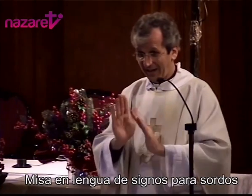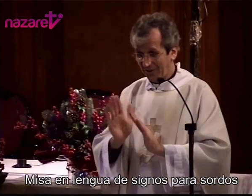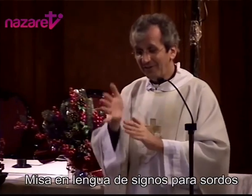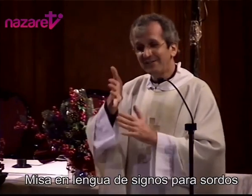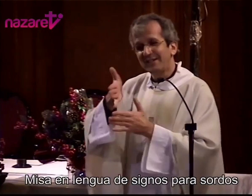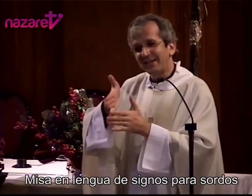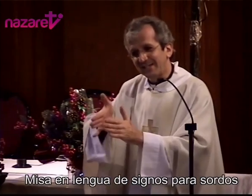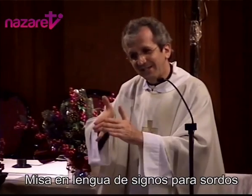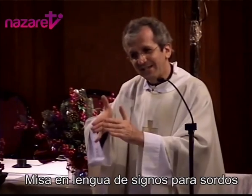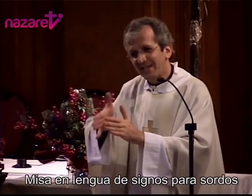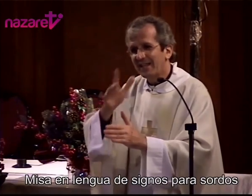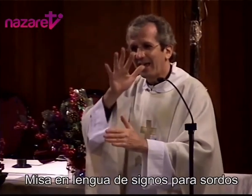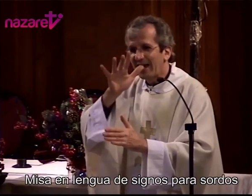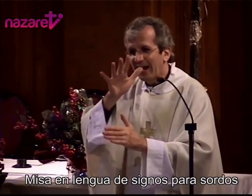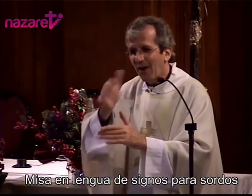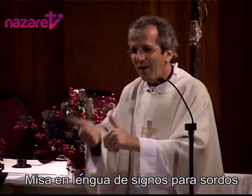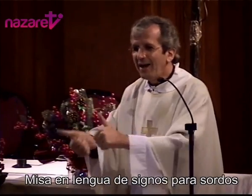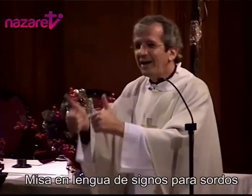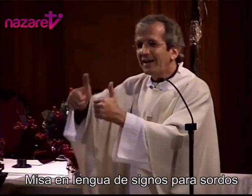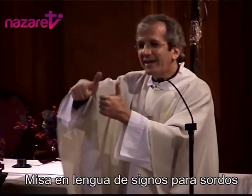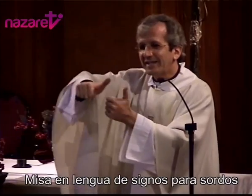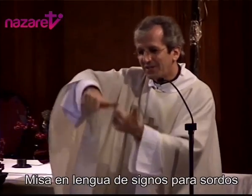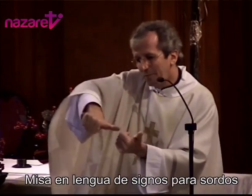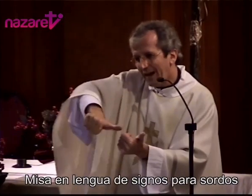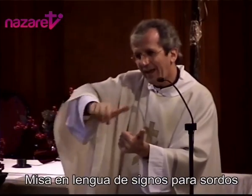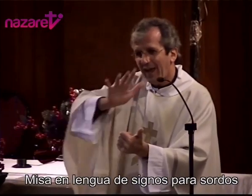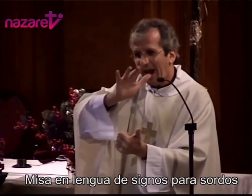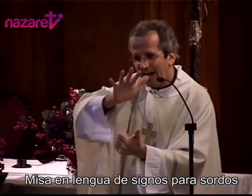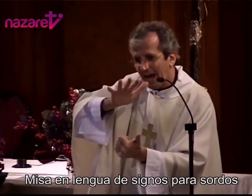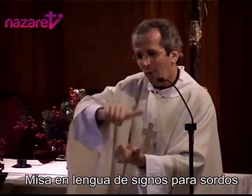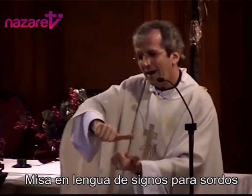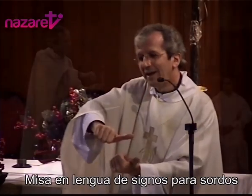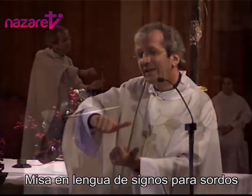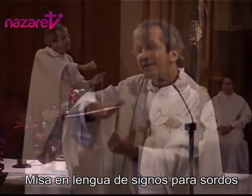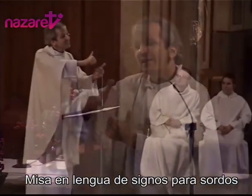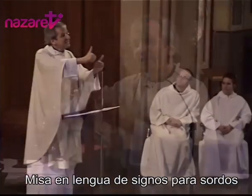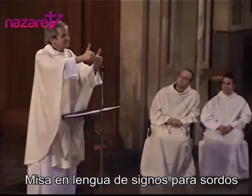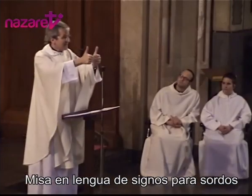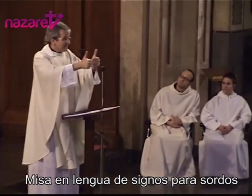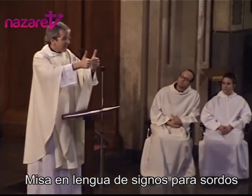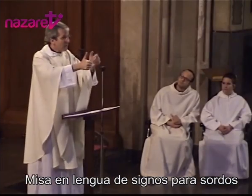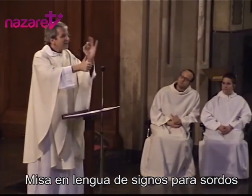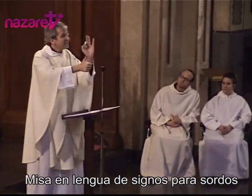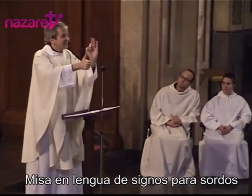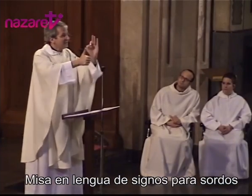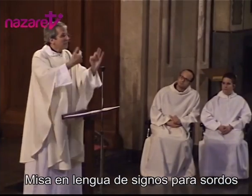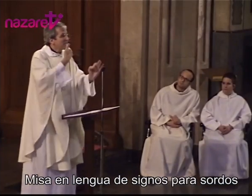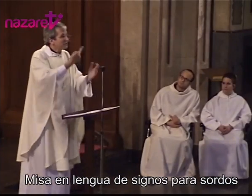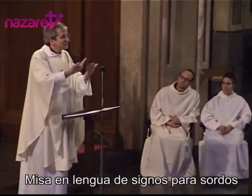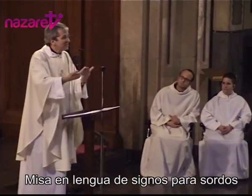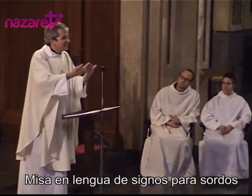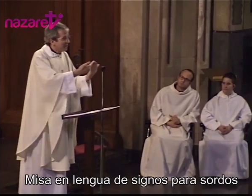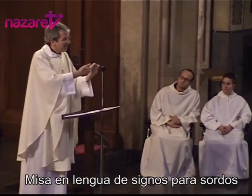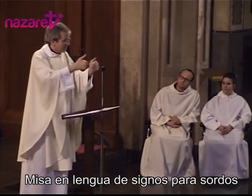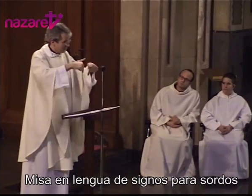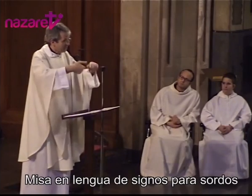el Hijo, que desciende en el agua, que se sumerge en el agua, que sale del agua y que en aquel momento nos